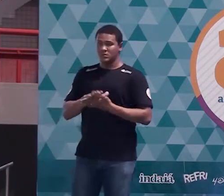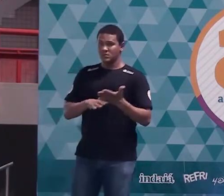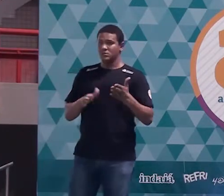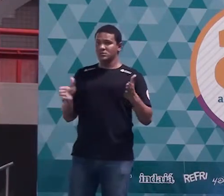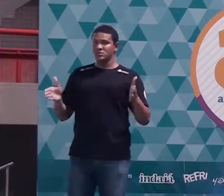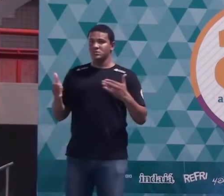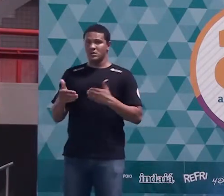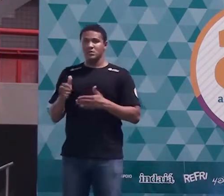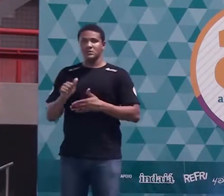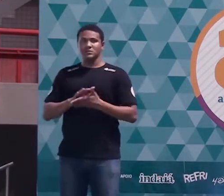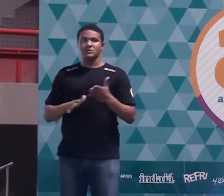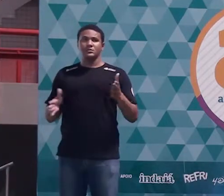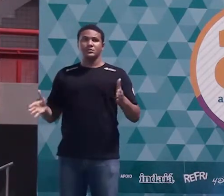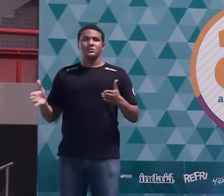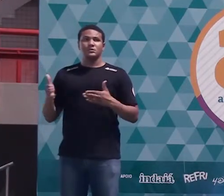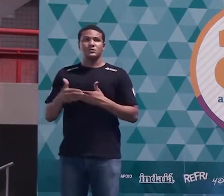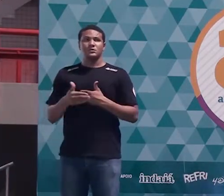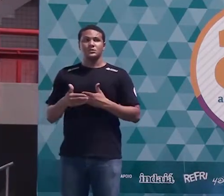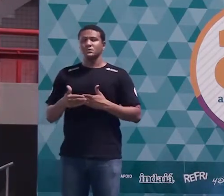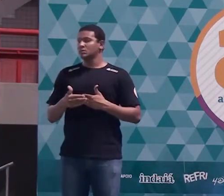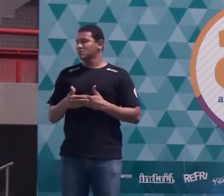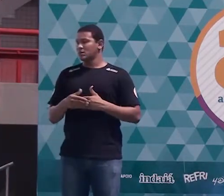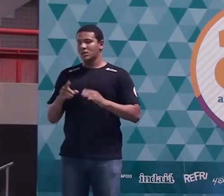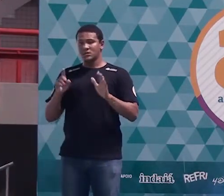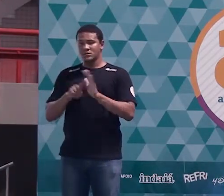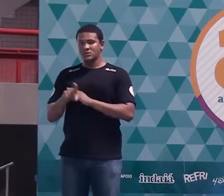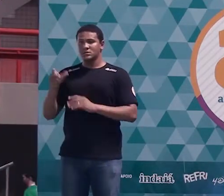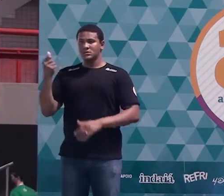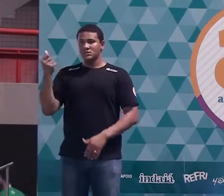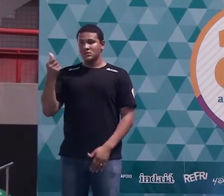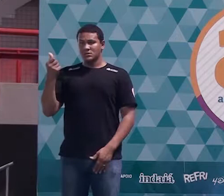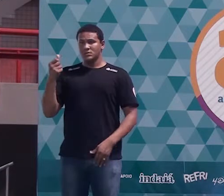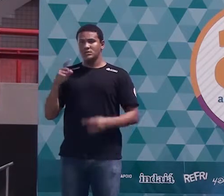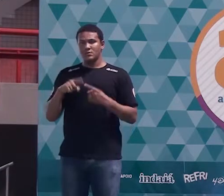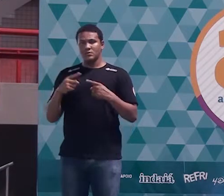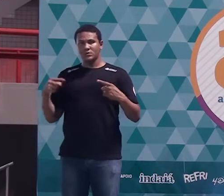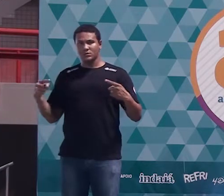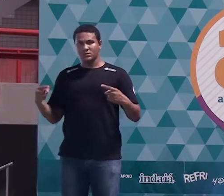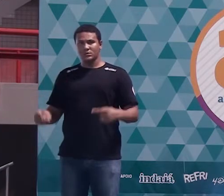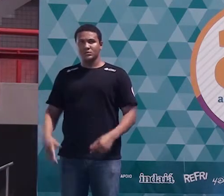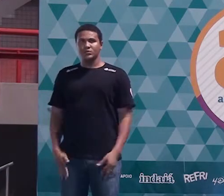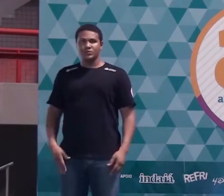sala, a questão 6 da apostila.